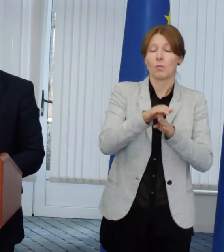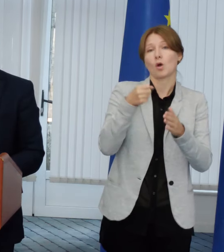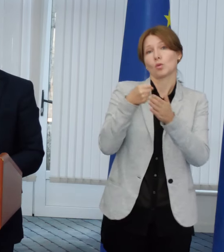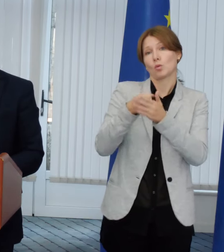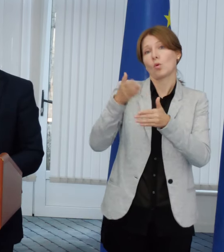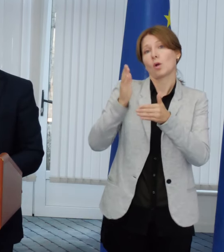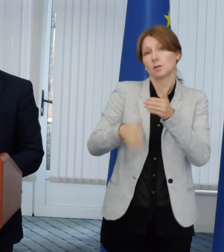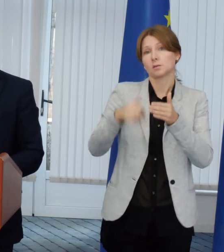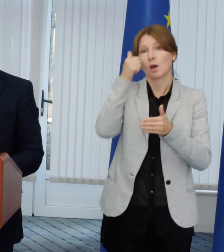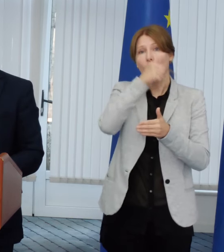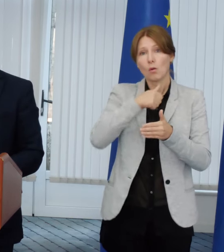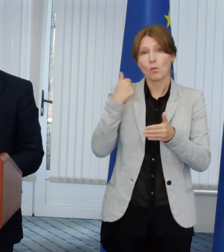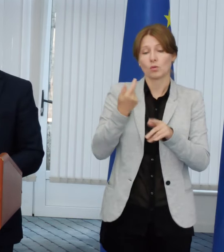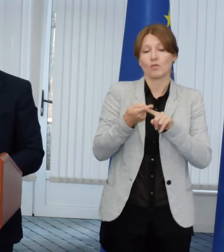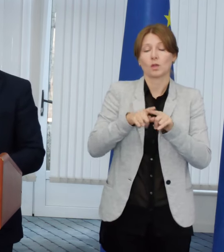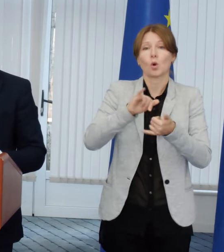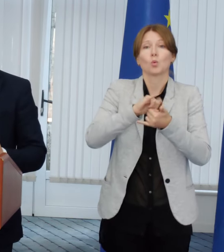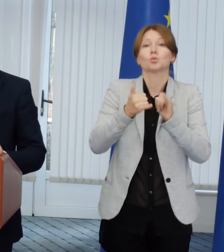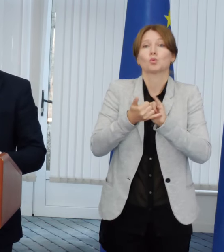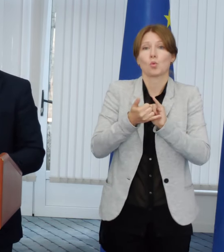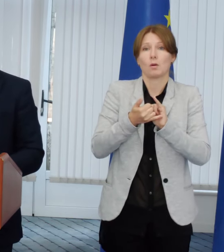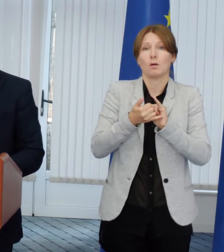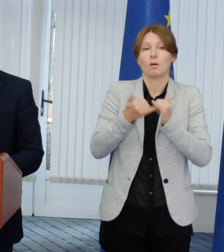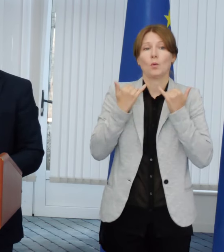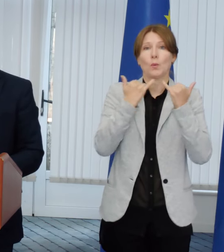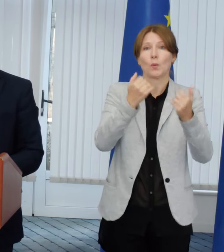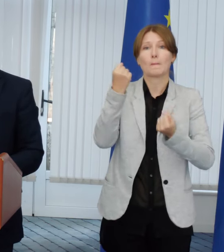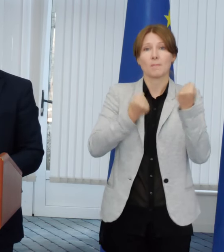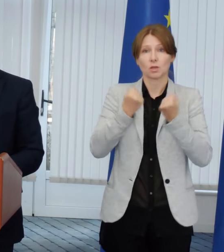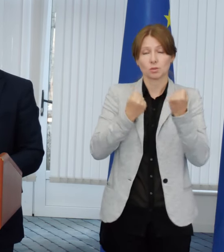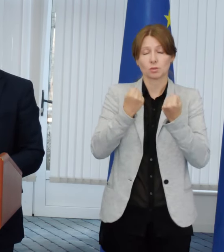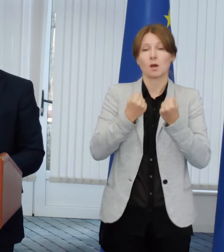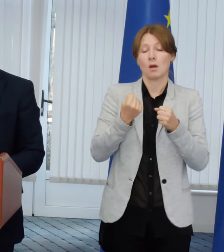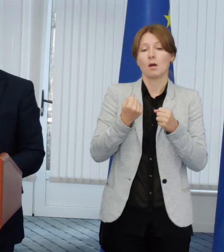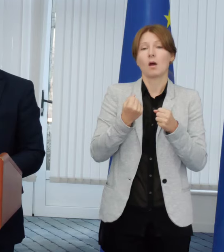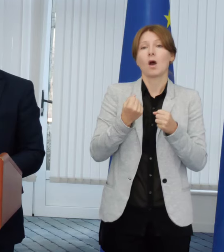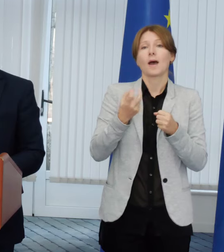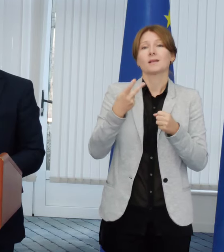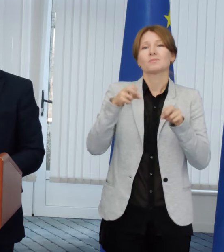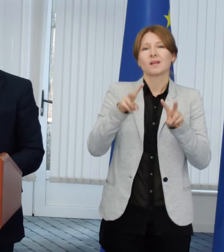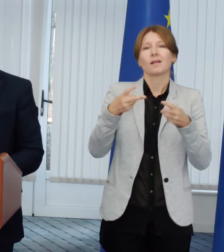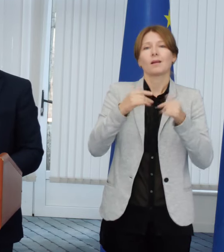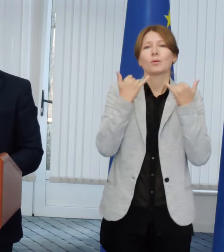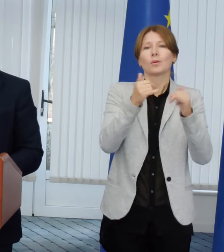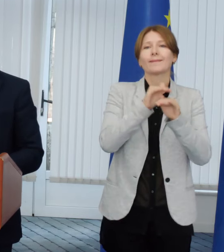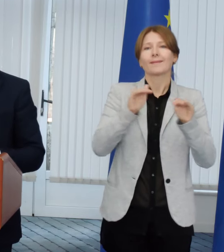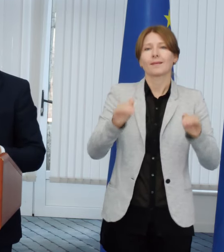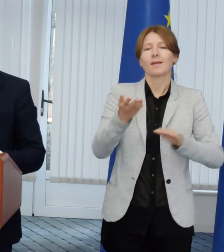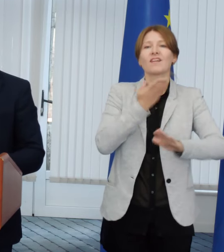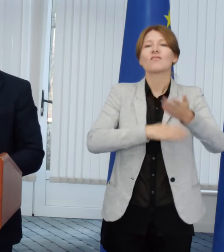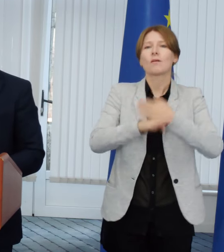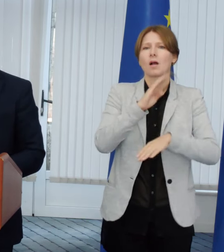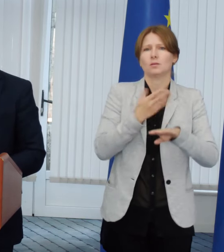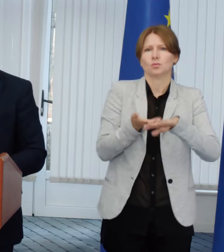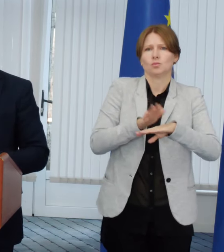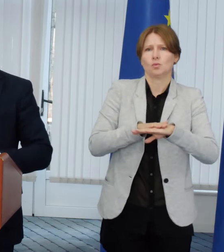serviciu extrem de important, destinat în special copiilor cu dizabilități severe, va fi disponibil în